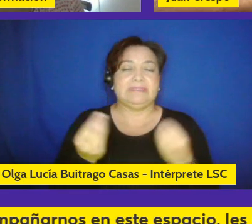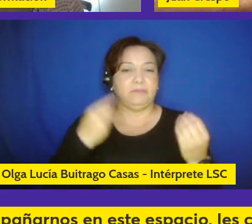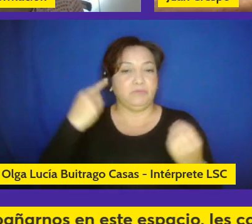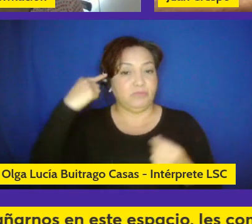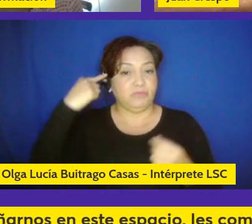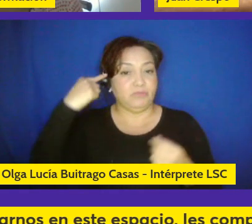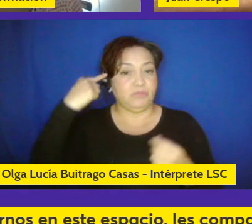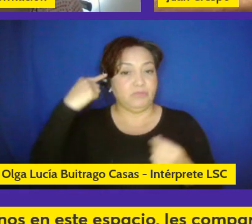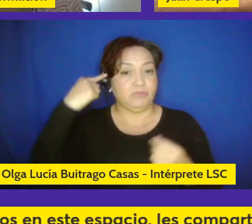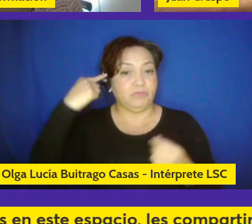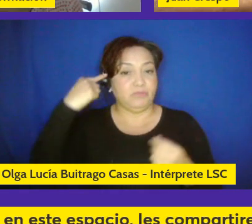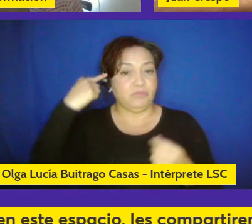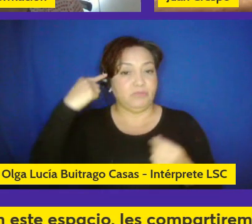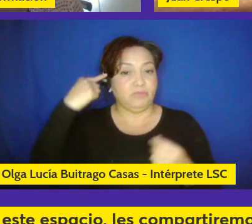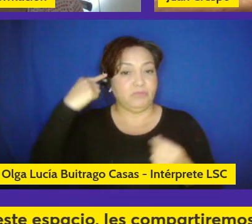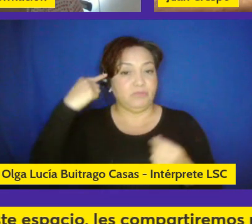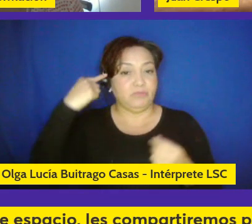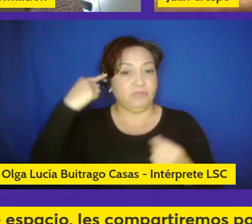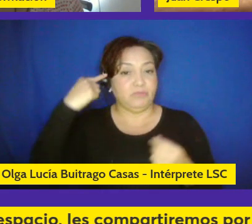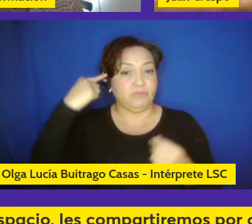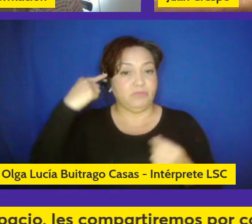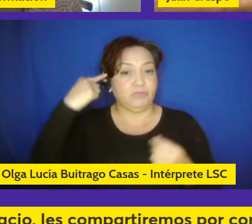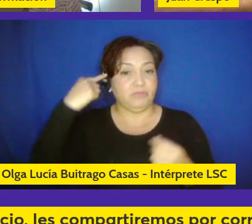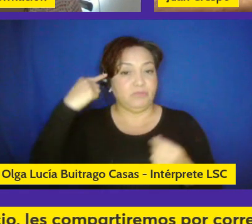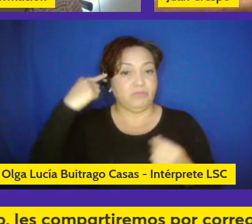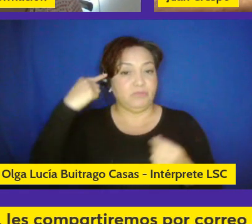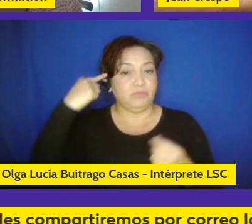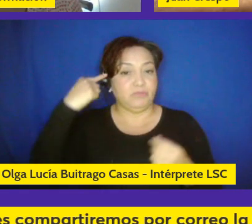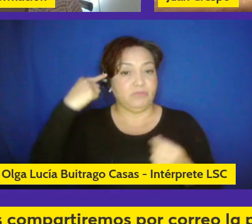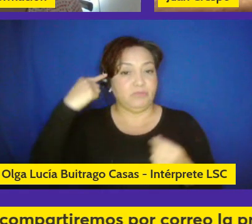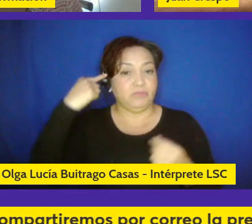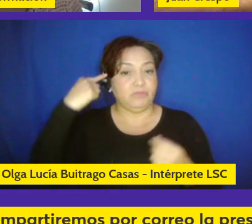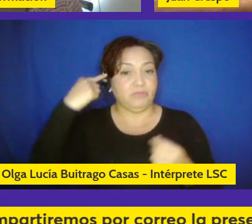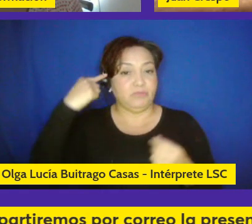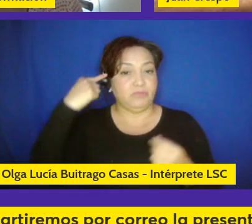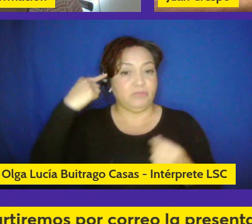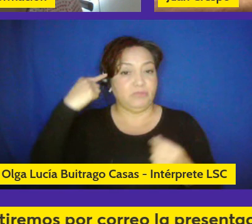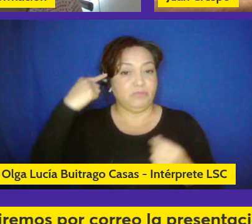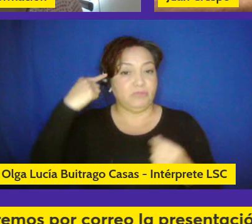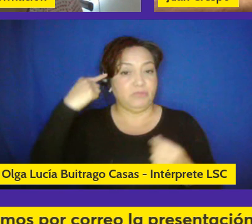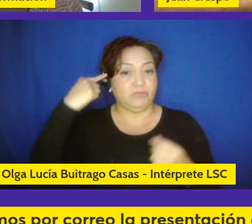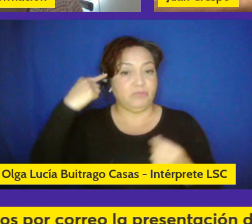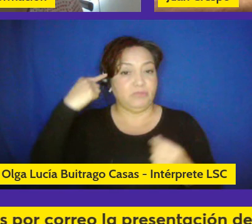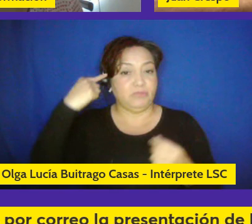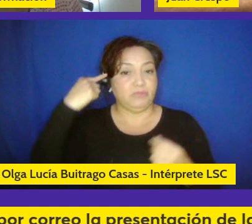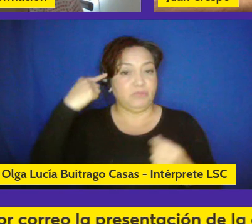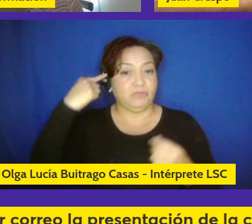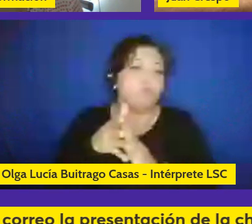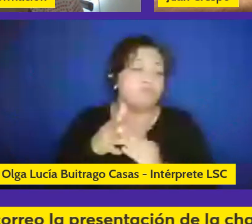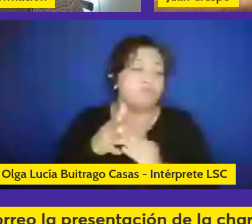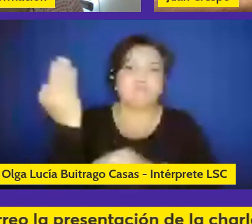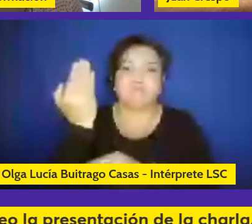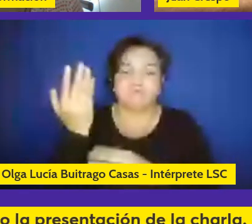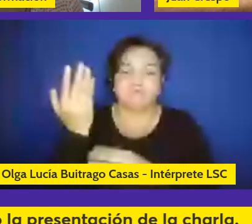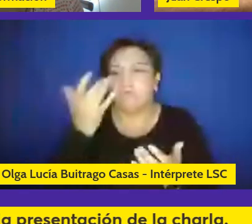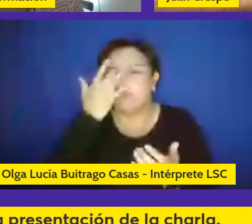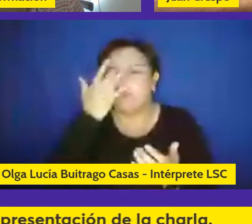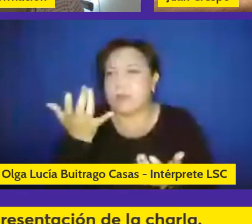las personas a las salas, porque hay muchas personas que prefieren ver el cine en